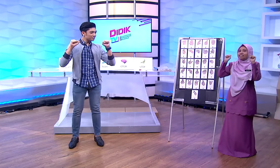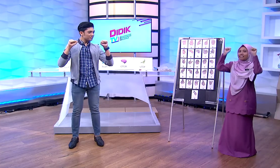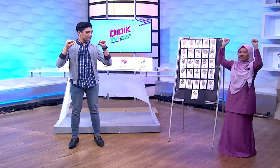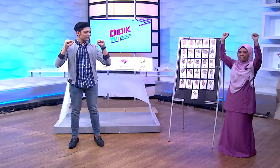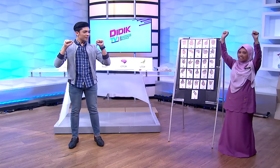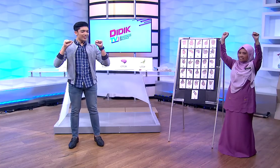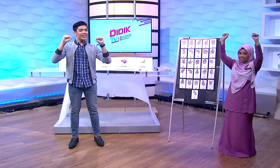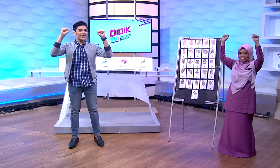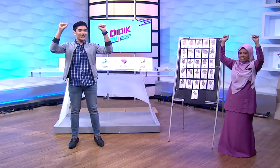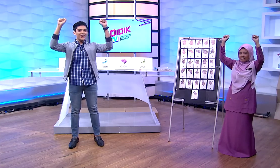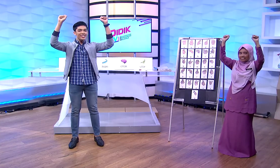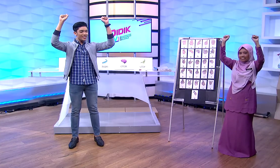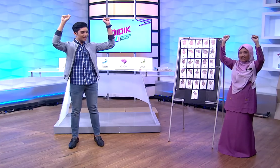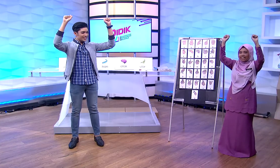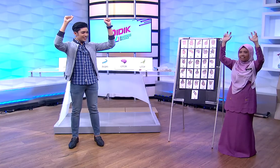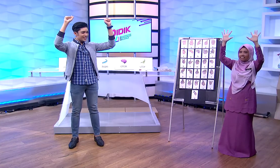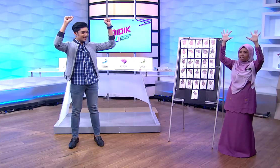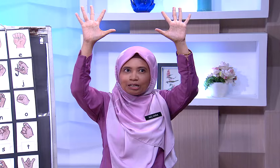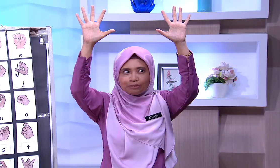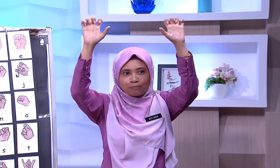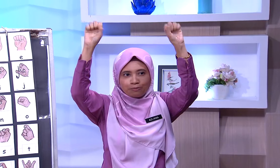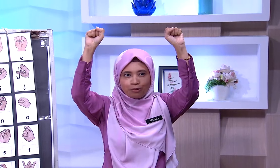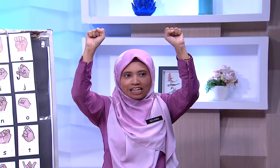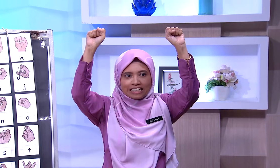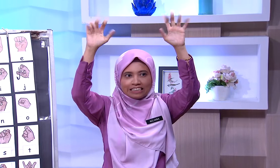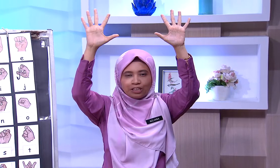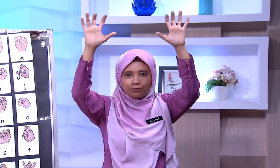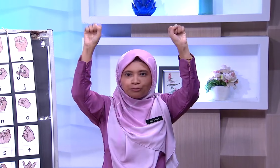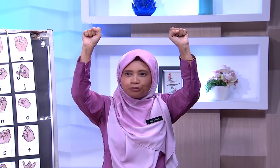atas rezeki genggam sampai 10 kali